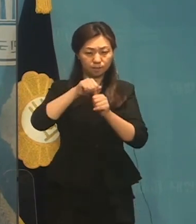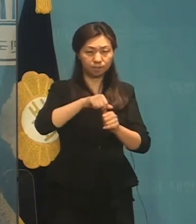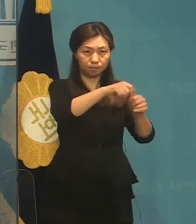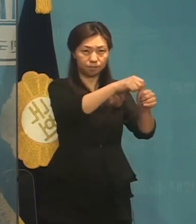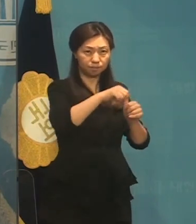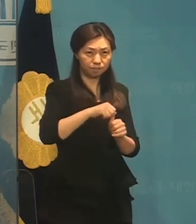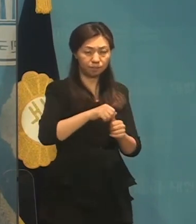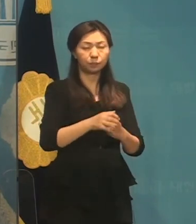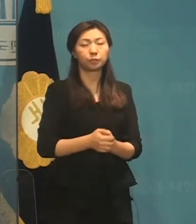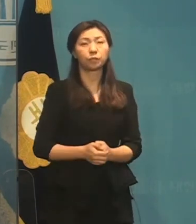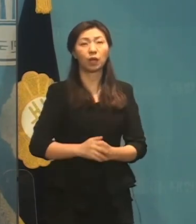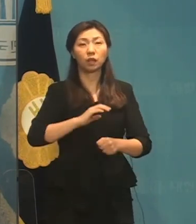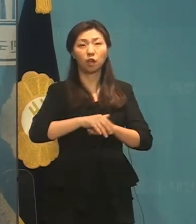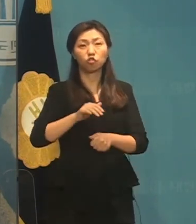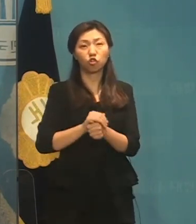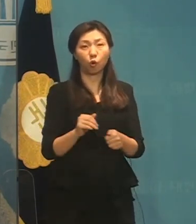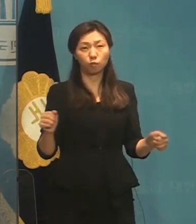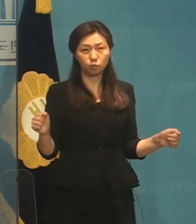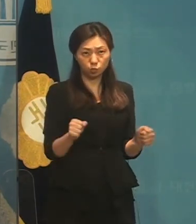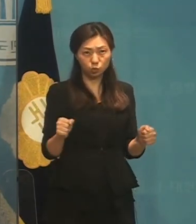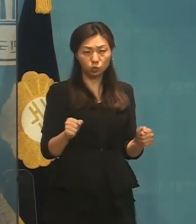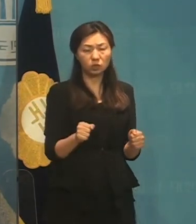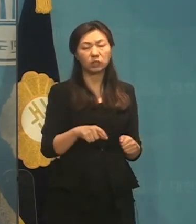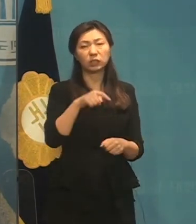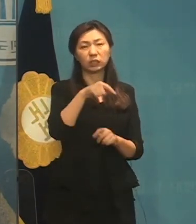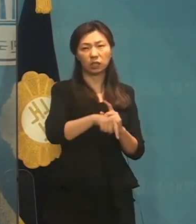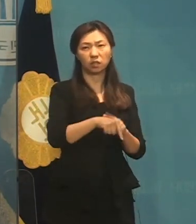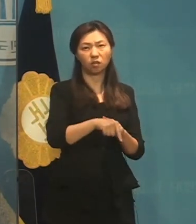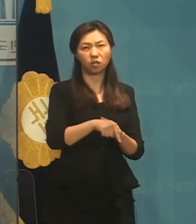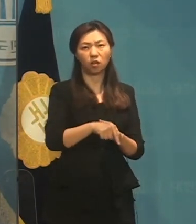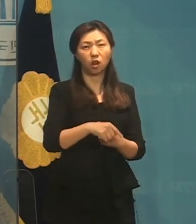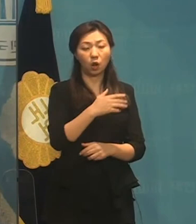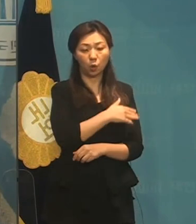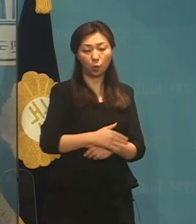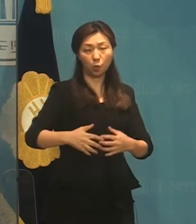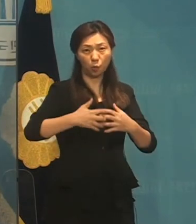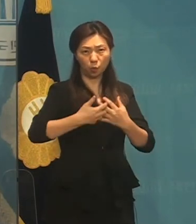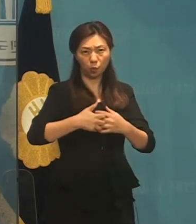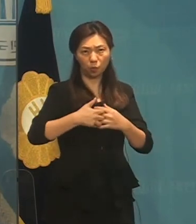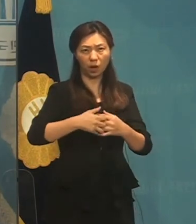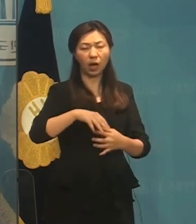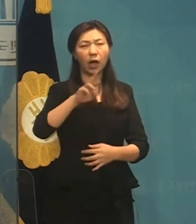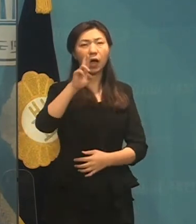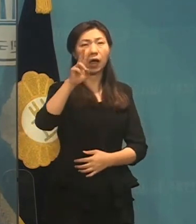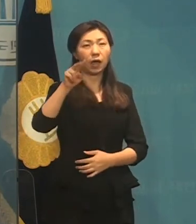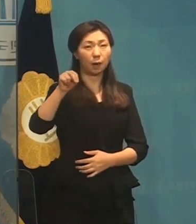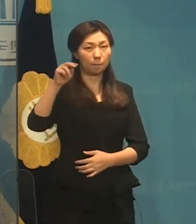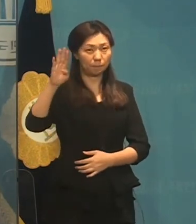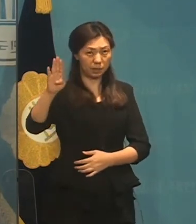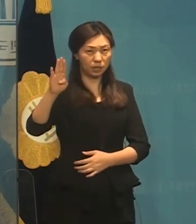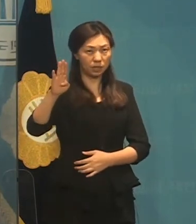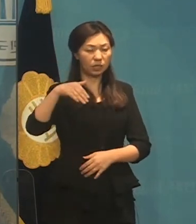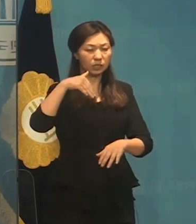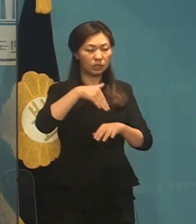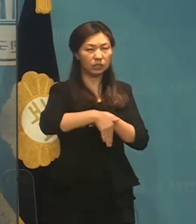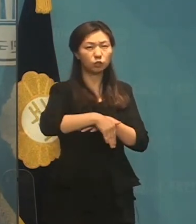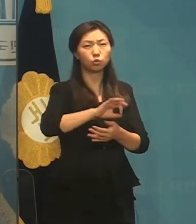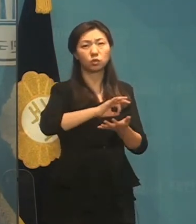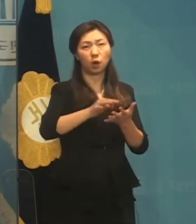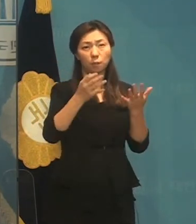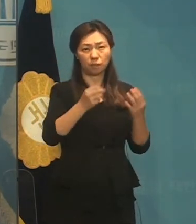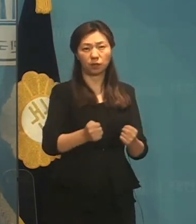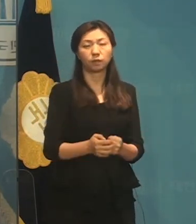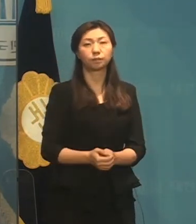대구 경북과학기술원 등 지역대학의 로봇 R&D 역량을 집중 육성하겠습니다. 셋째, 대구